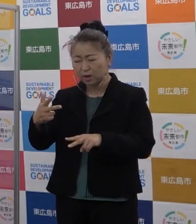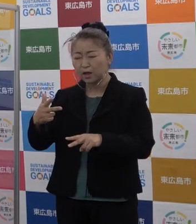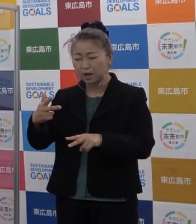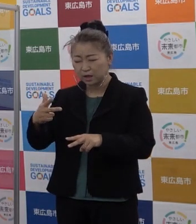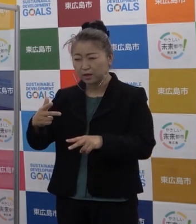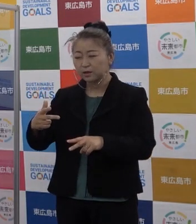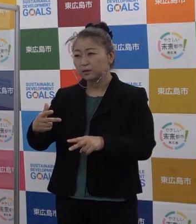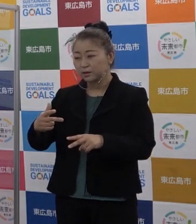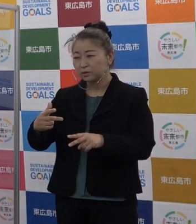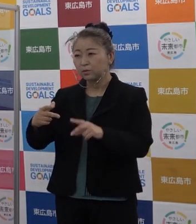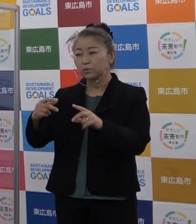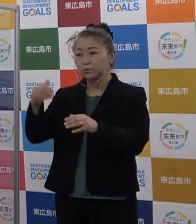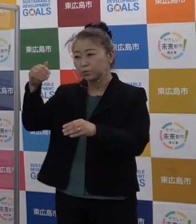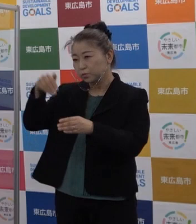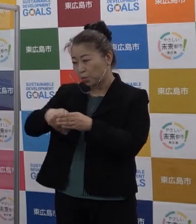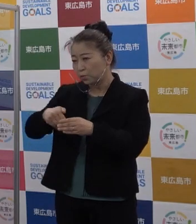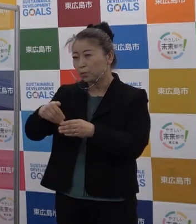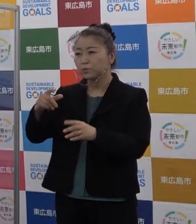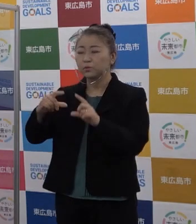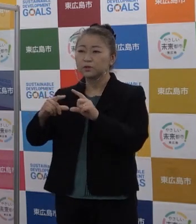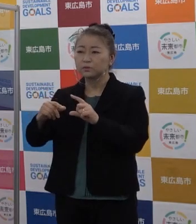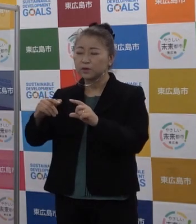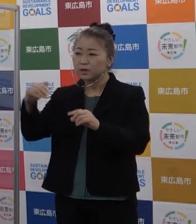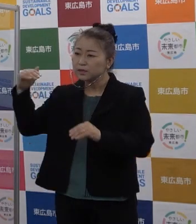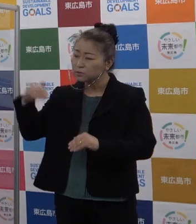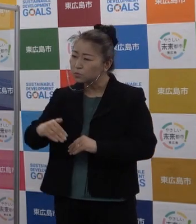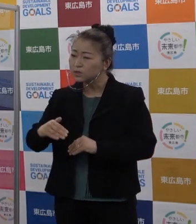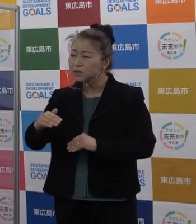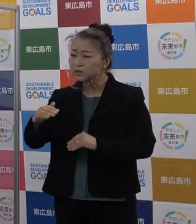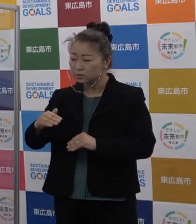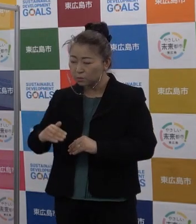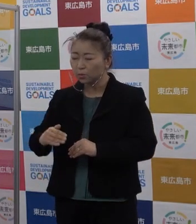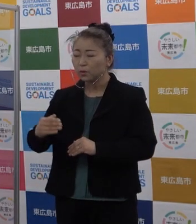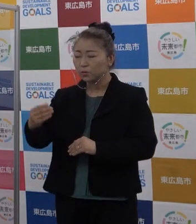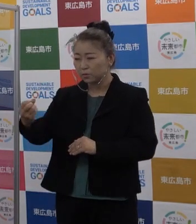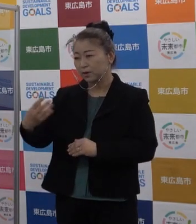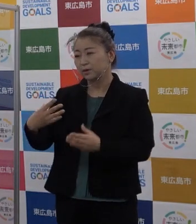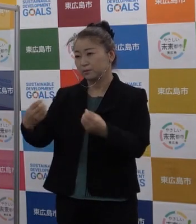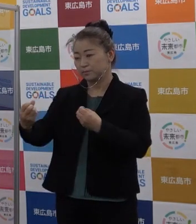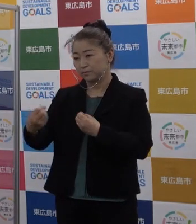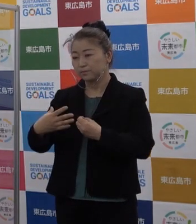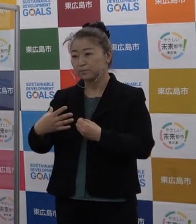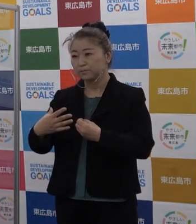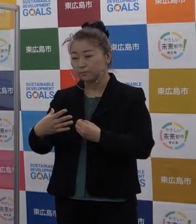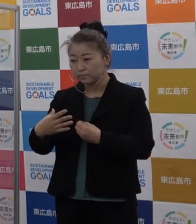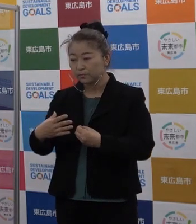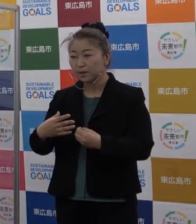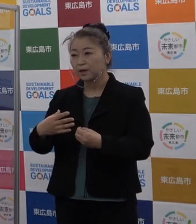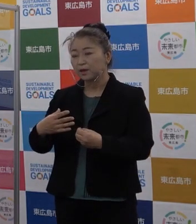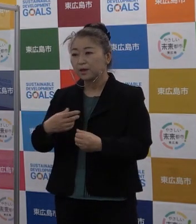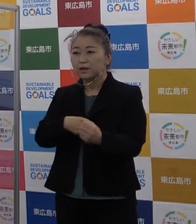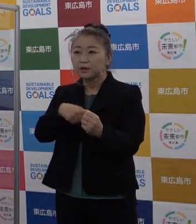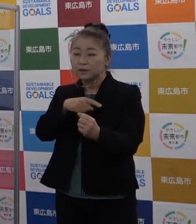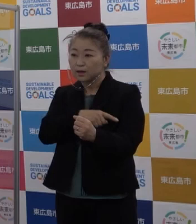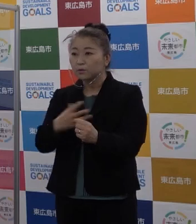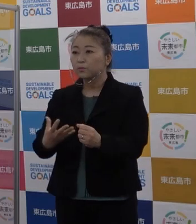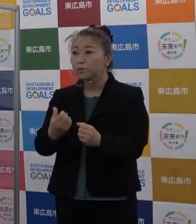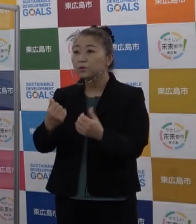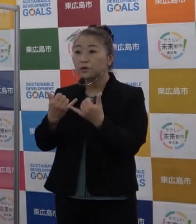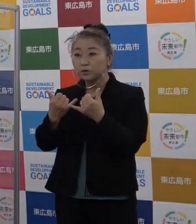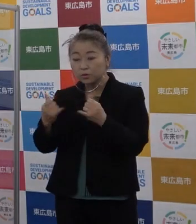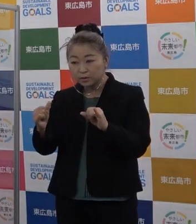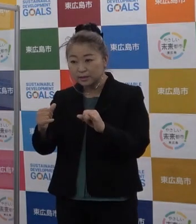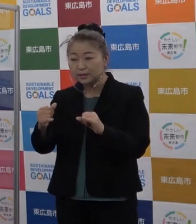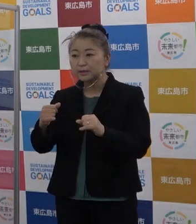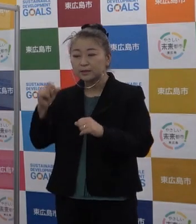ねてからされているところでありますけれども、有権者の皆様に対して、主権者として自覚と責任を持